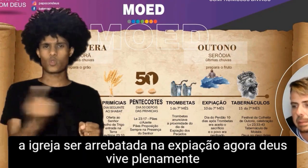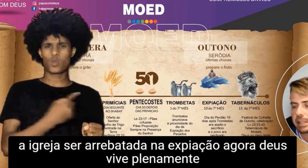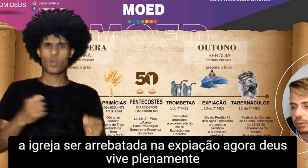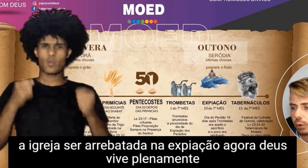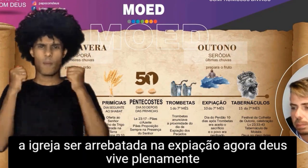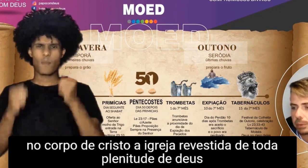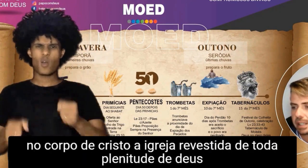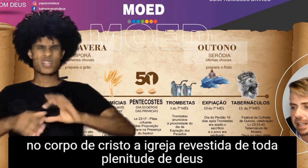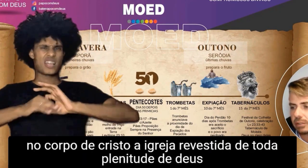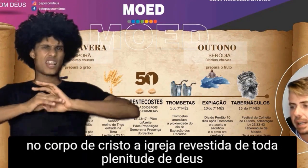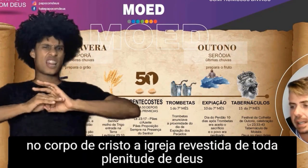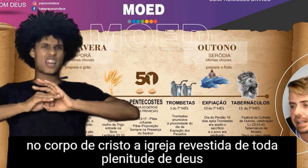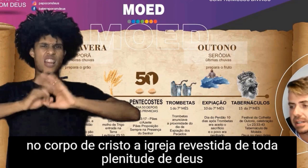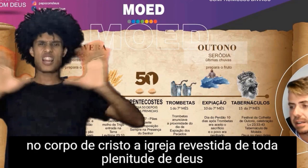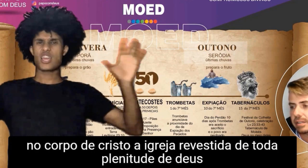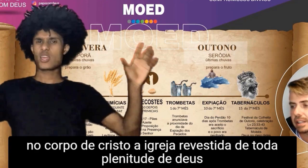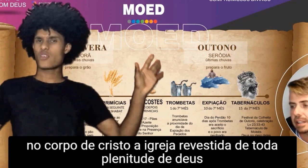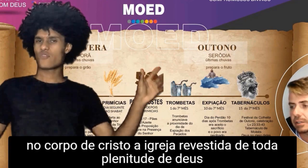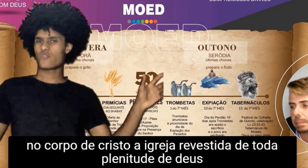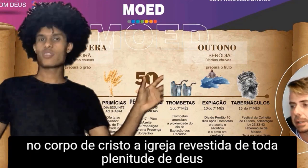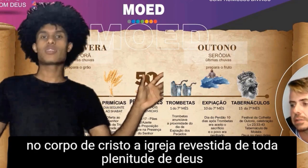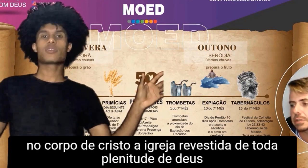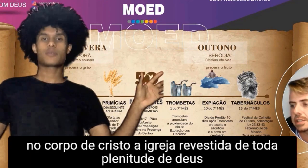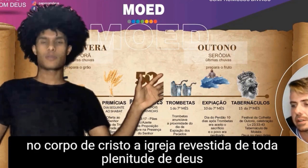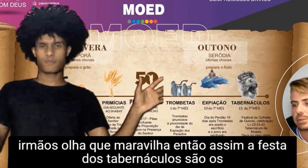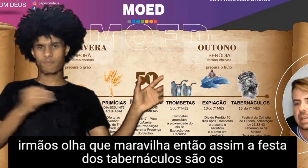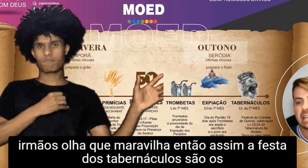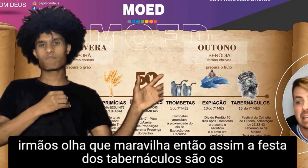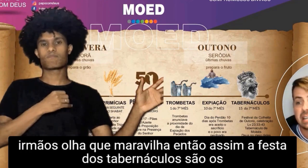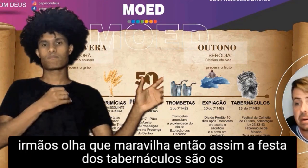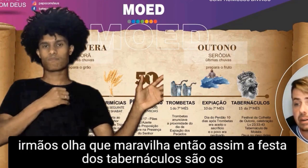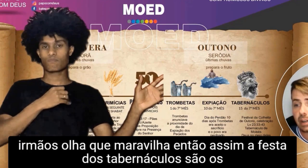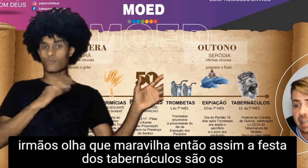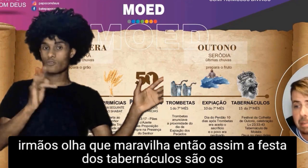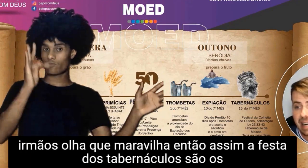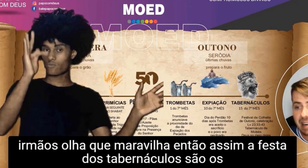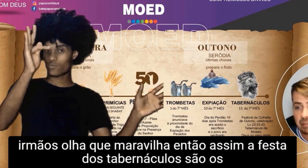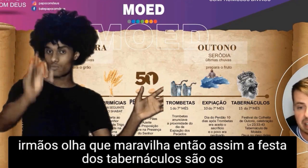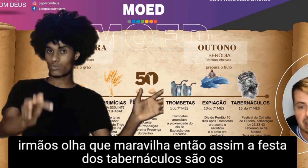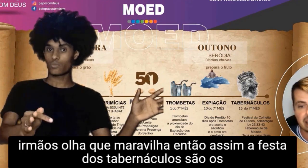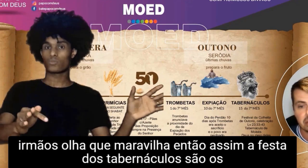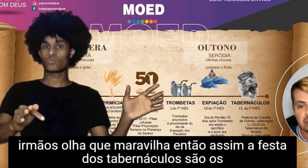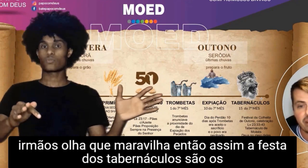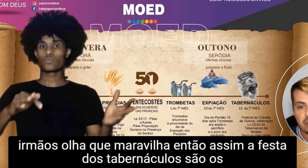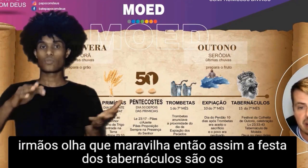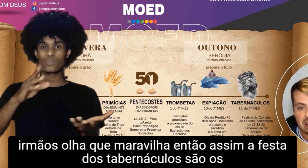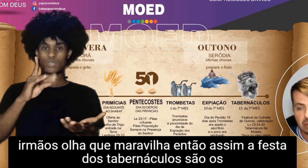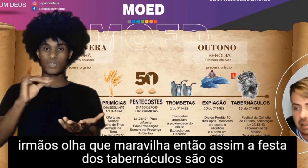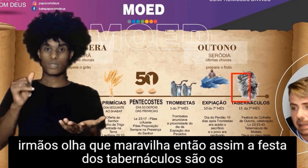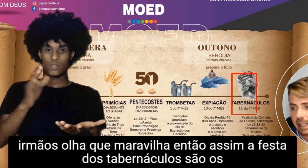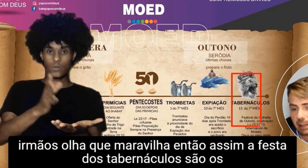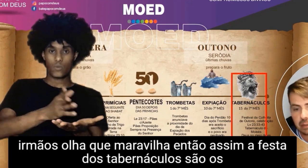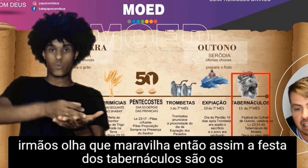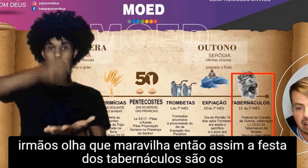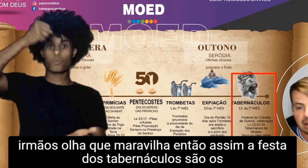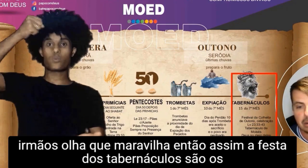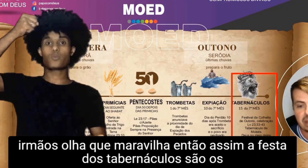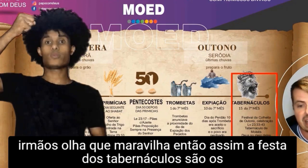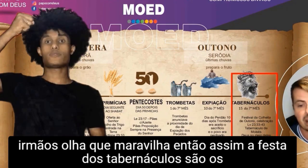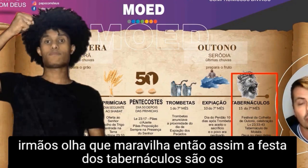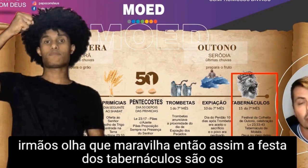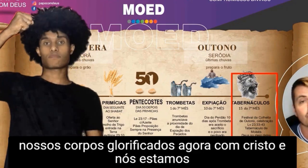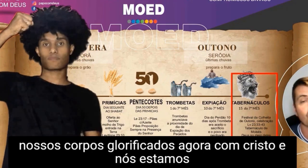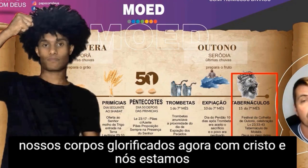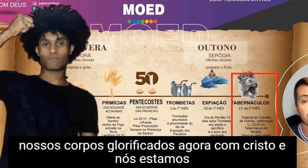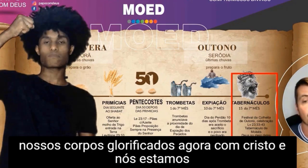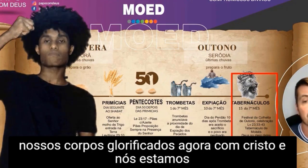vive plenamente no corpo de Cristo, a igreja revestida de toda a plenitude de Deus. Irmãos, olha que maravilha! Então assim, a festa dos tabernáculos aqui